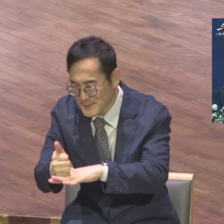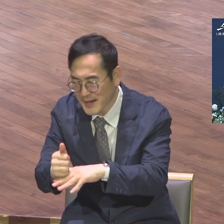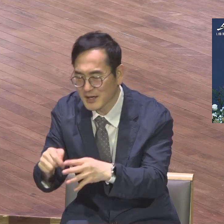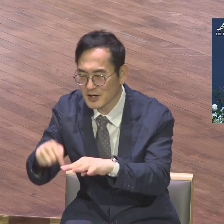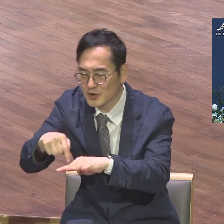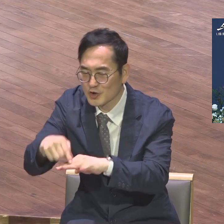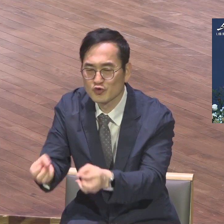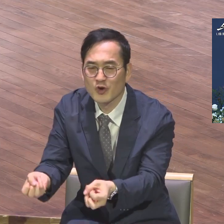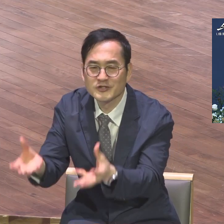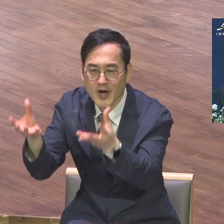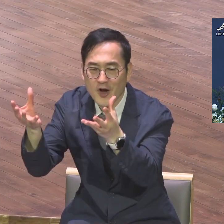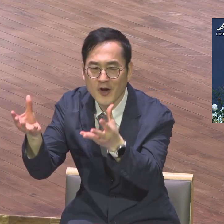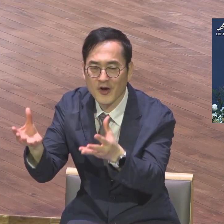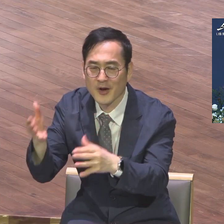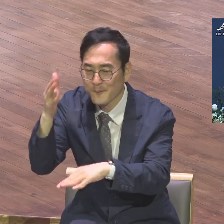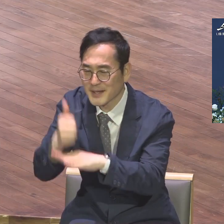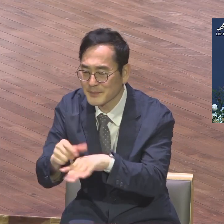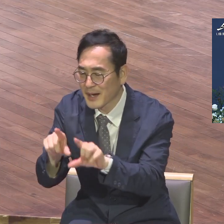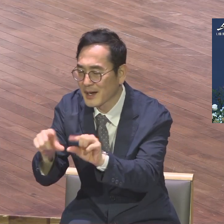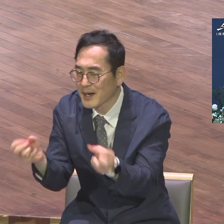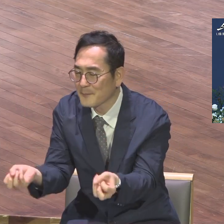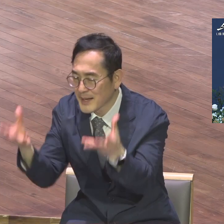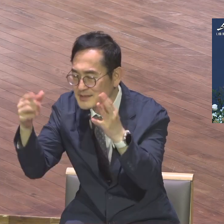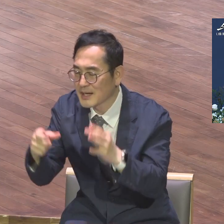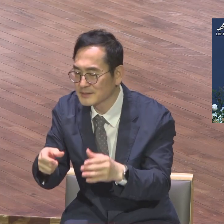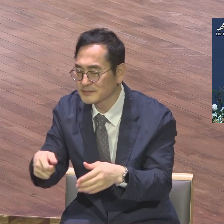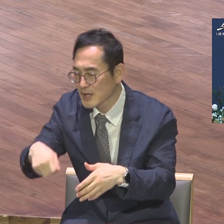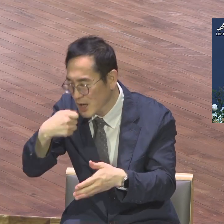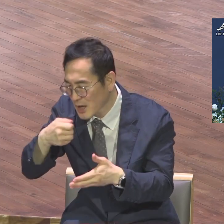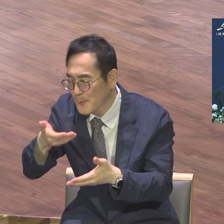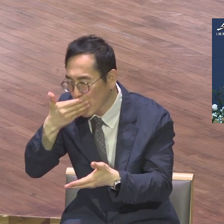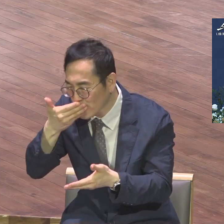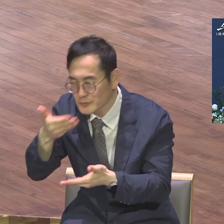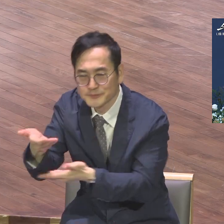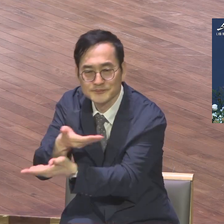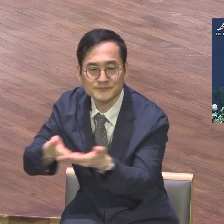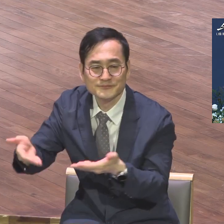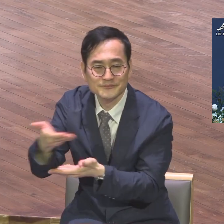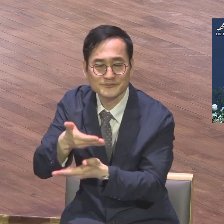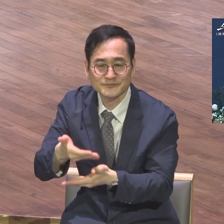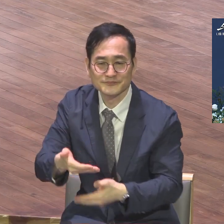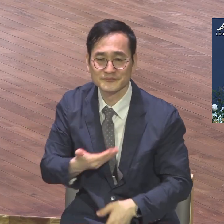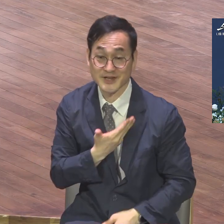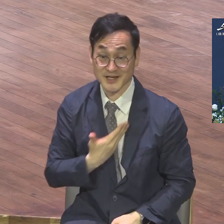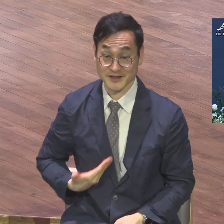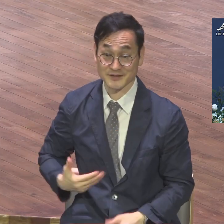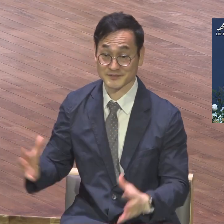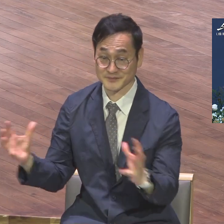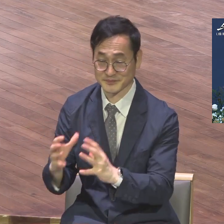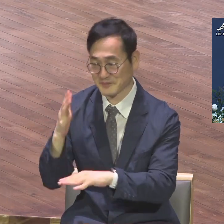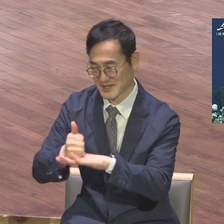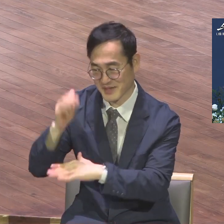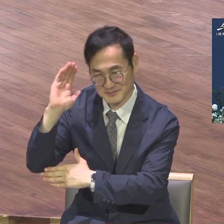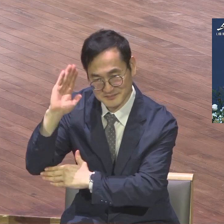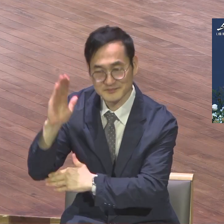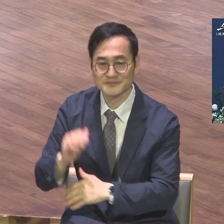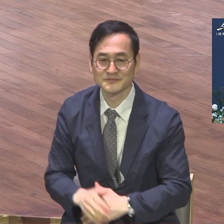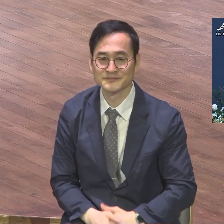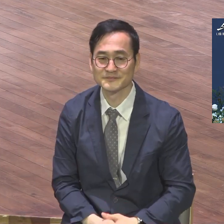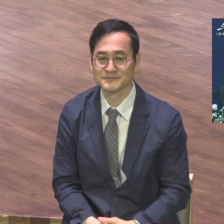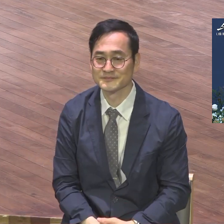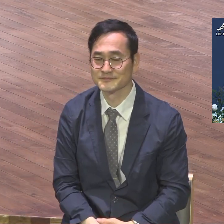유월절, 최후의 만찬 목요일이었어요. 최후의 만찬, 제자들과 함께 고비를 설교,